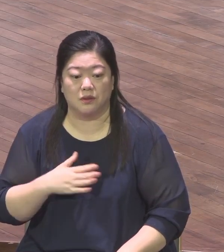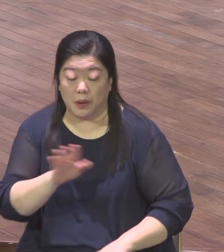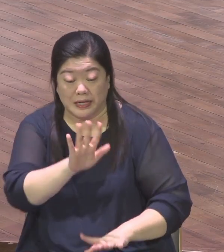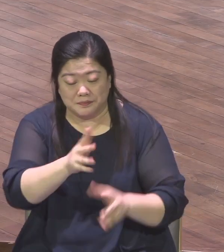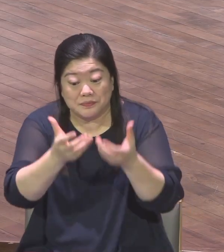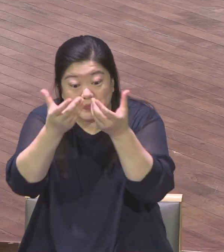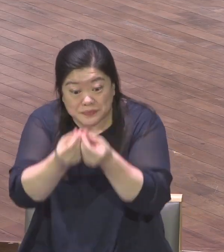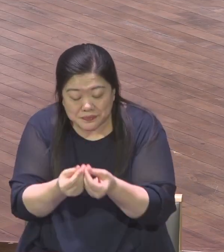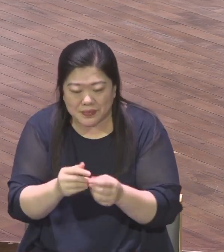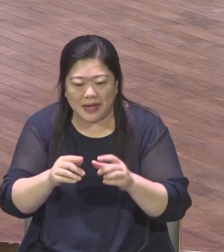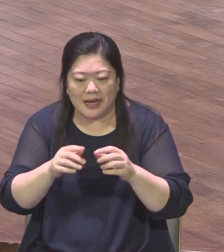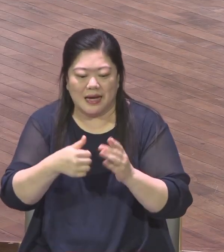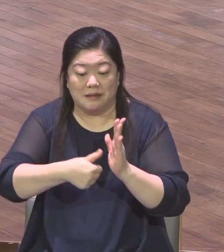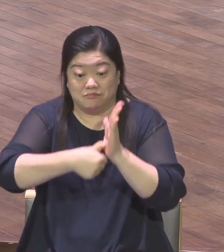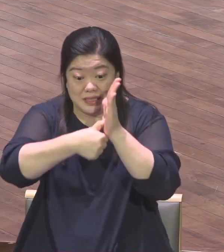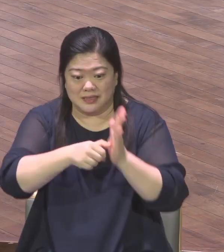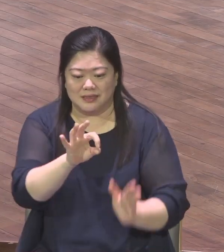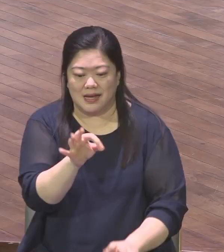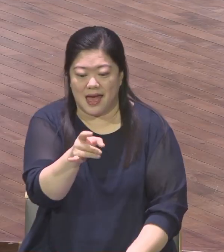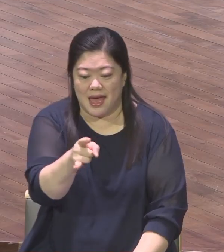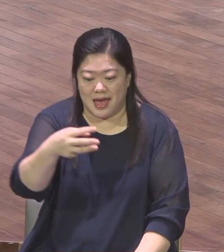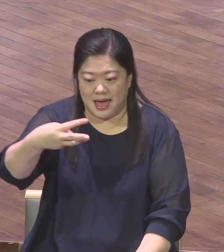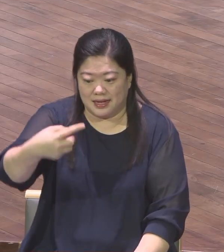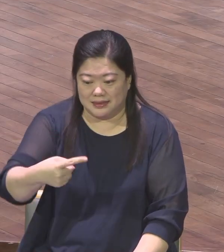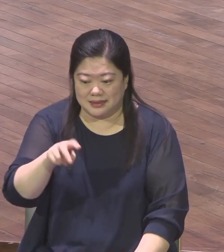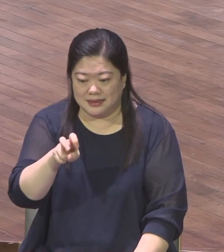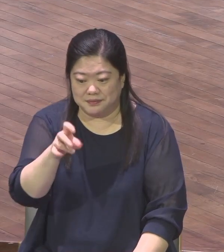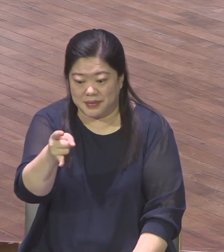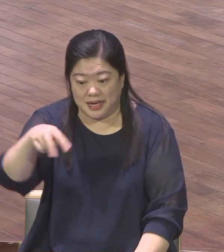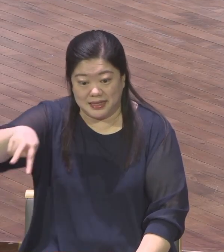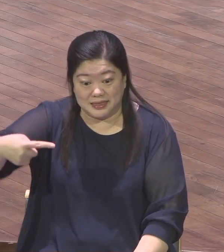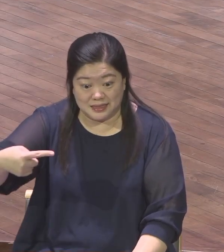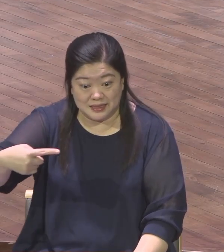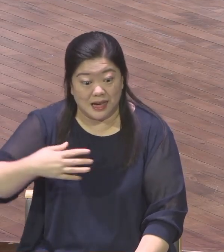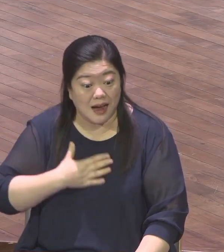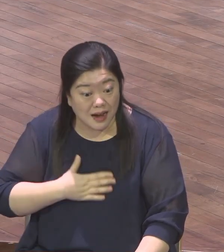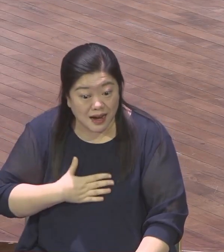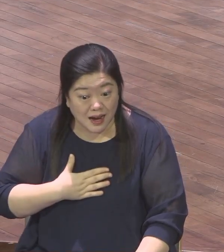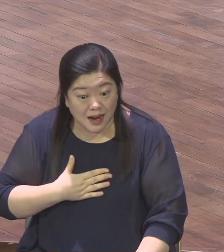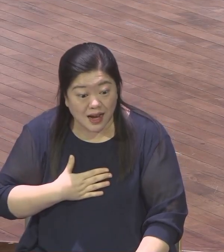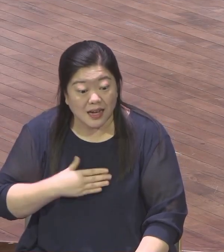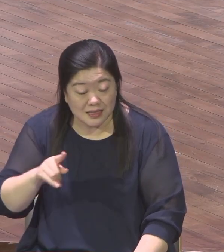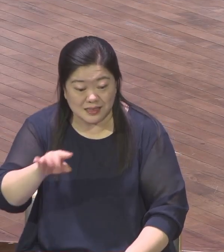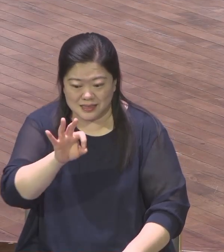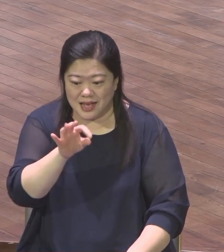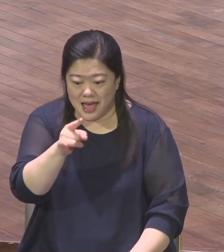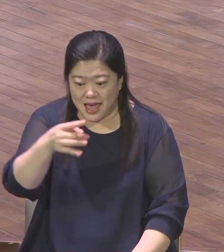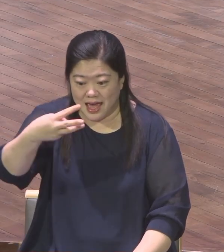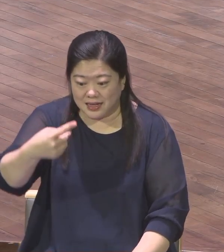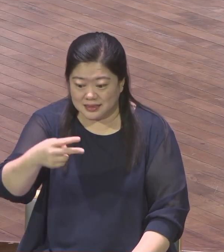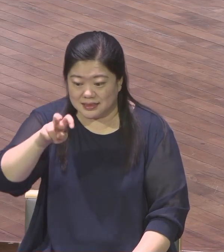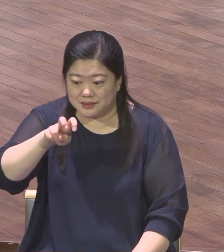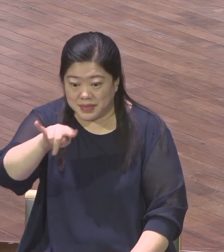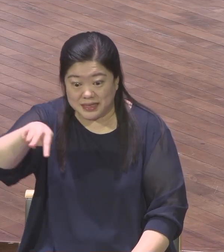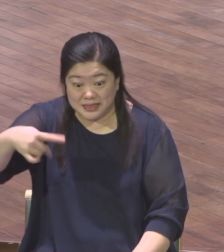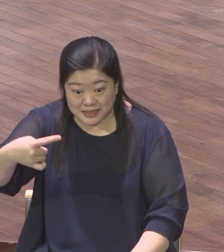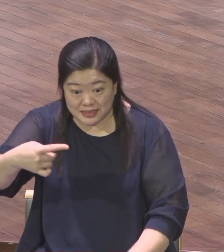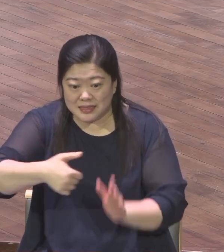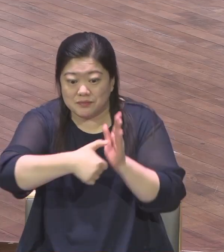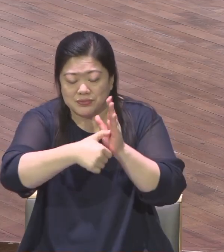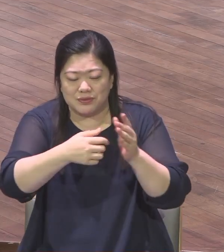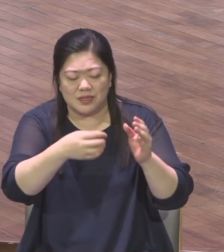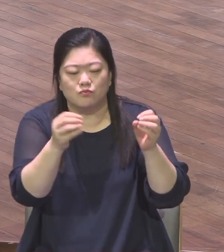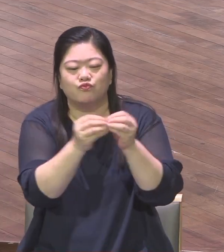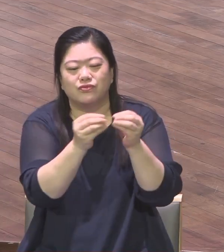에르메스 광고에 이런 말이 납니다. 모든 것은 변하지만 아무것도 변하지 않는다. 모든